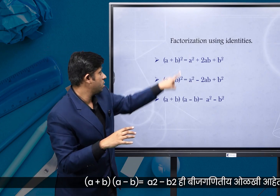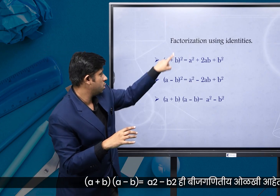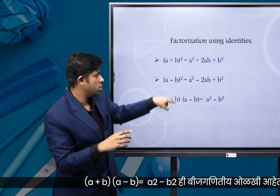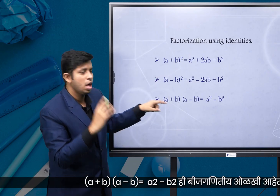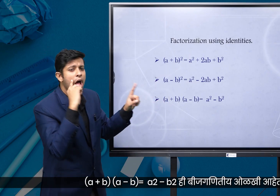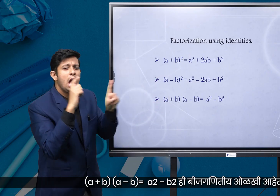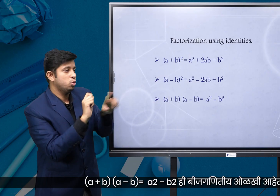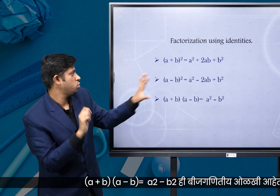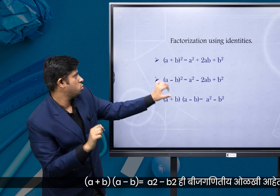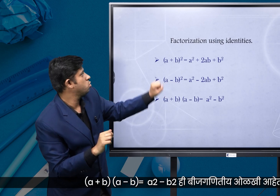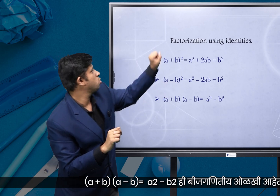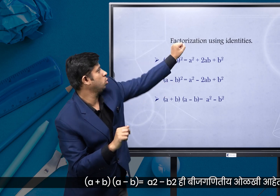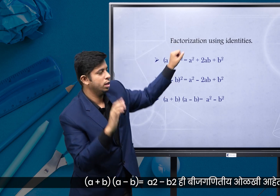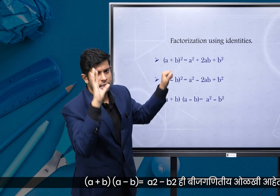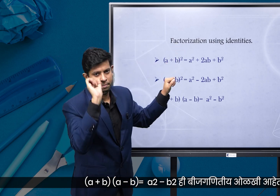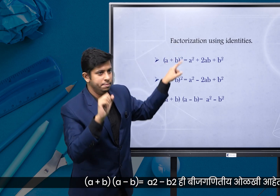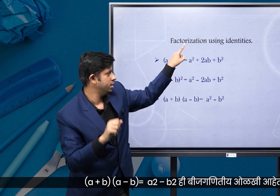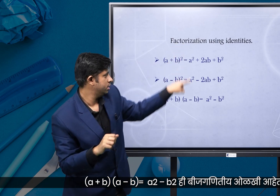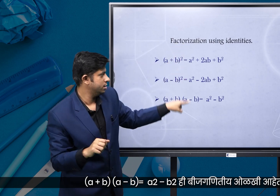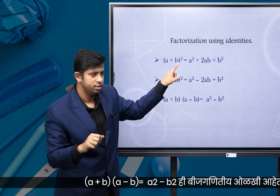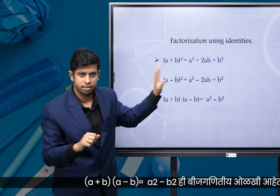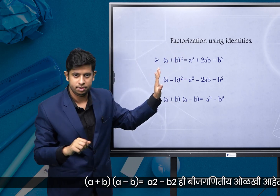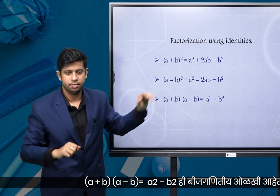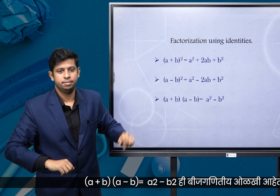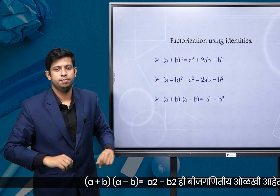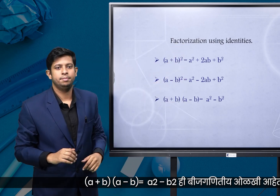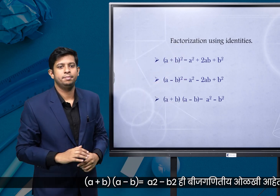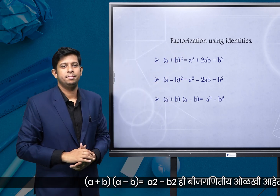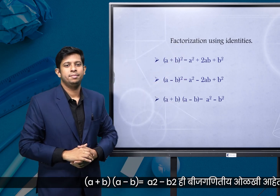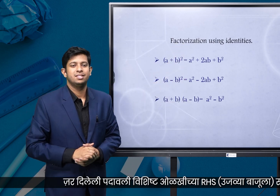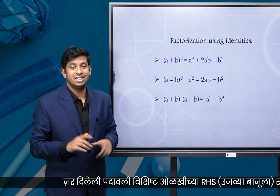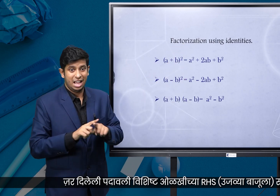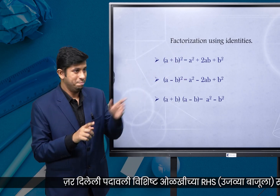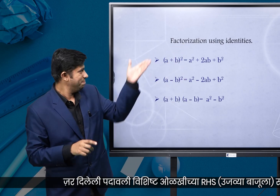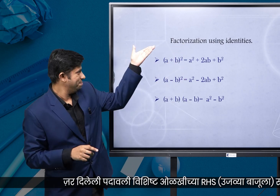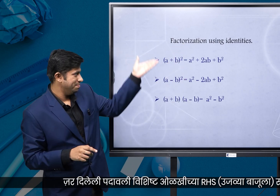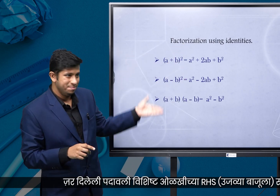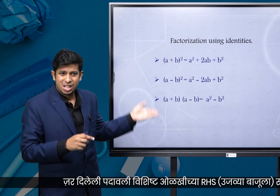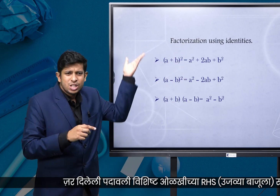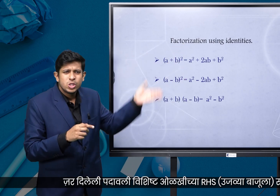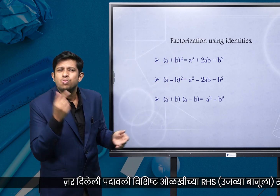वर्ग ही बीजगणितीय ओळखी आहेत. जर दिलेली पदावली विशिष्ट